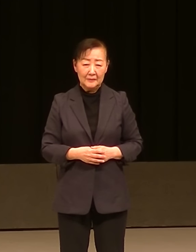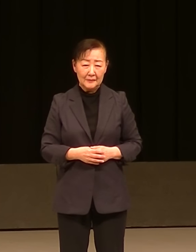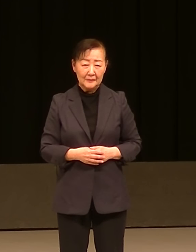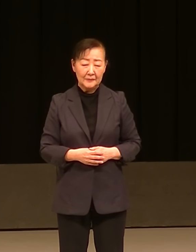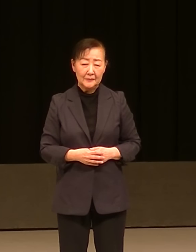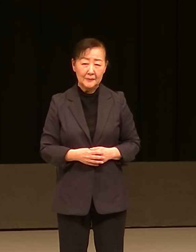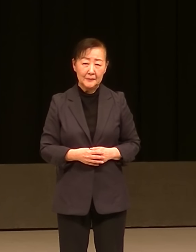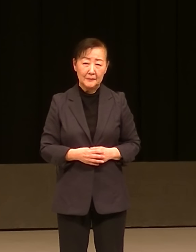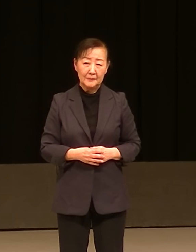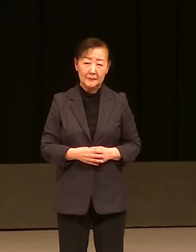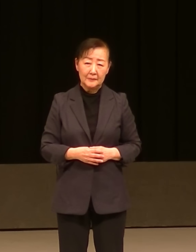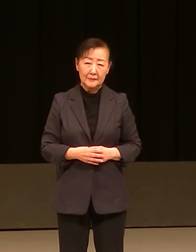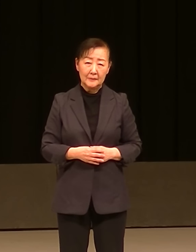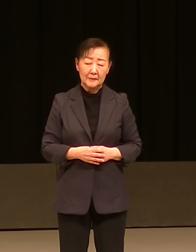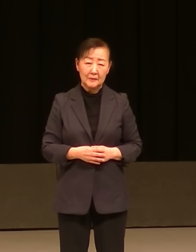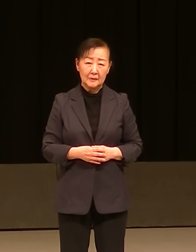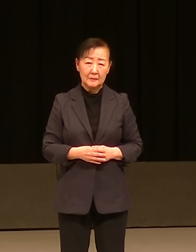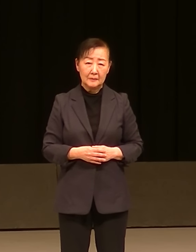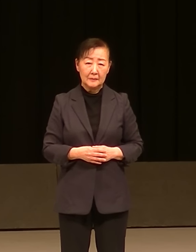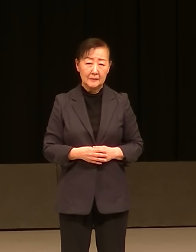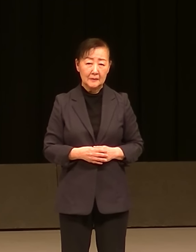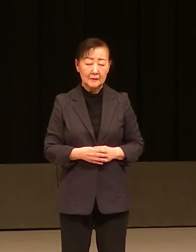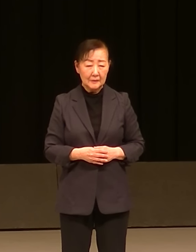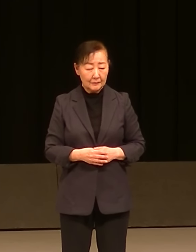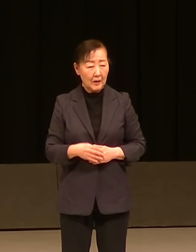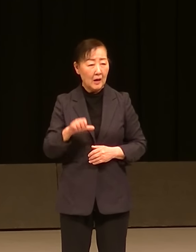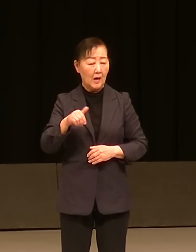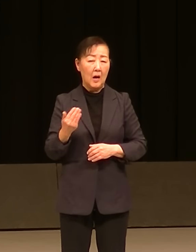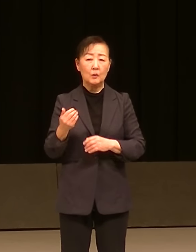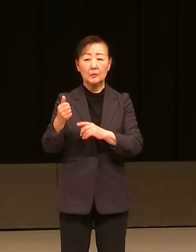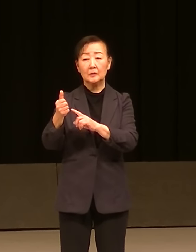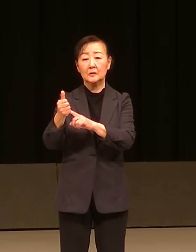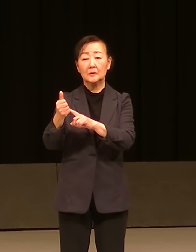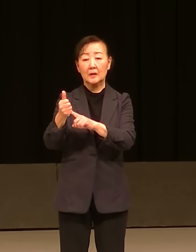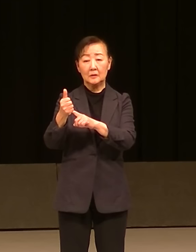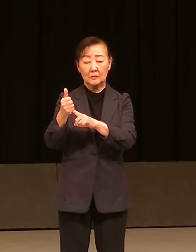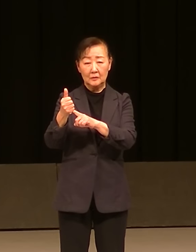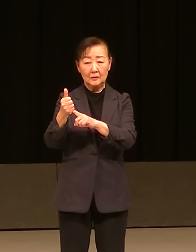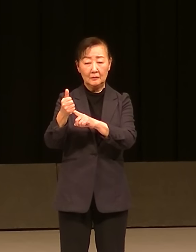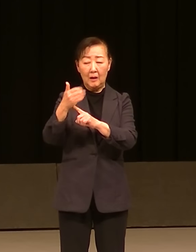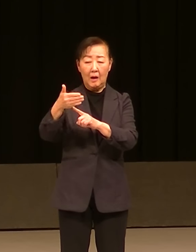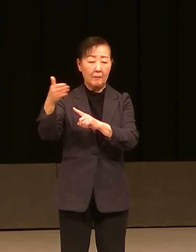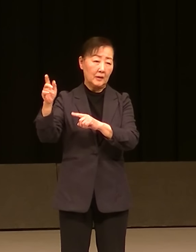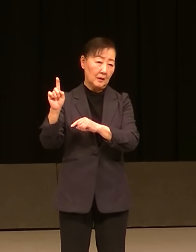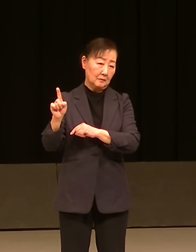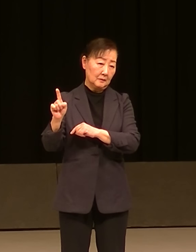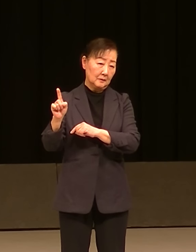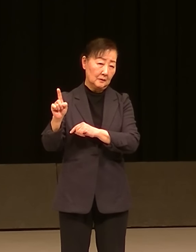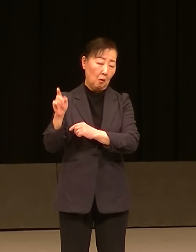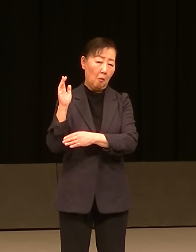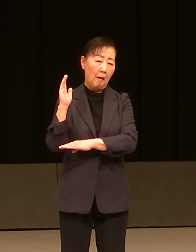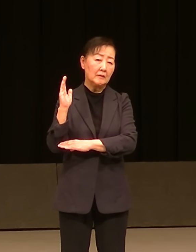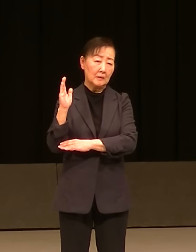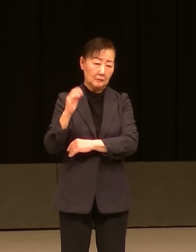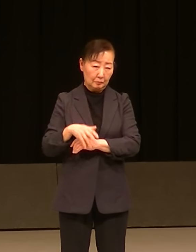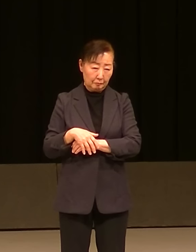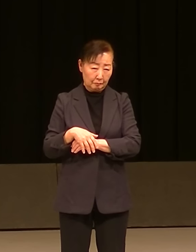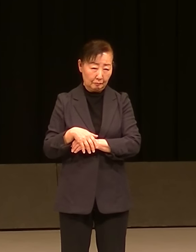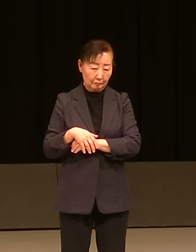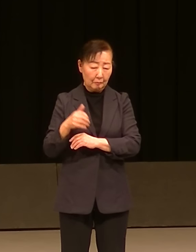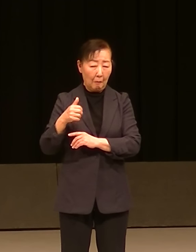ございます。というわけで、アコノミクスの大衆の、まあアメリカでの、まあ、演説アン